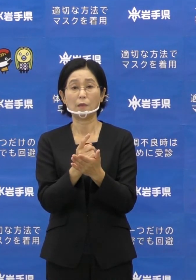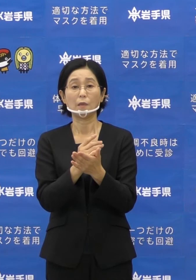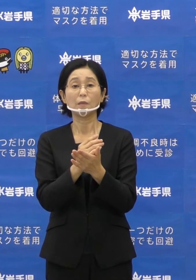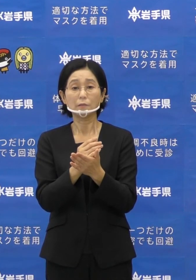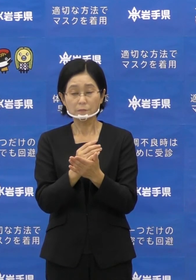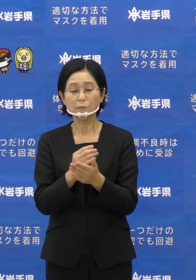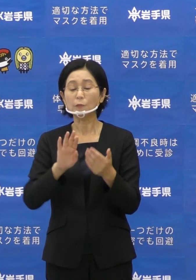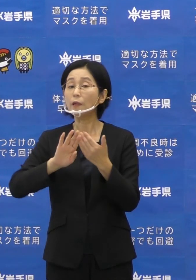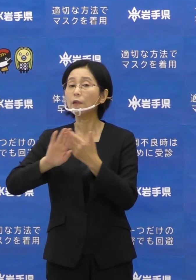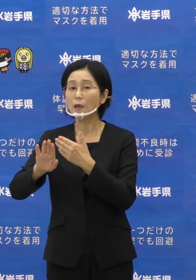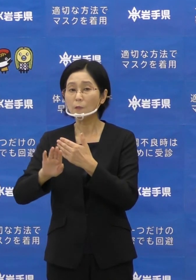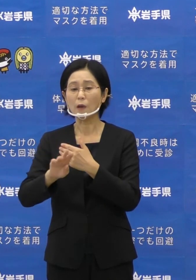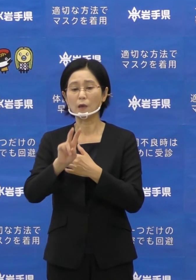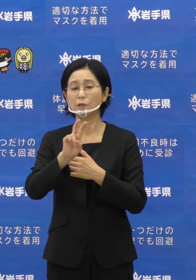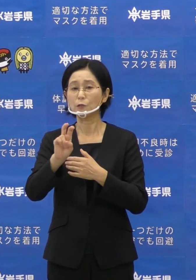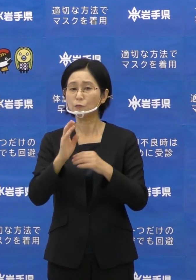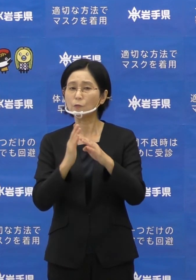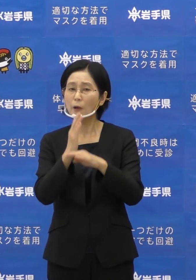30を超えてという